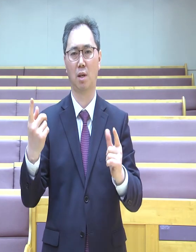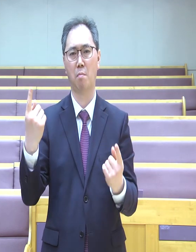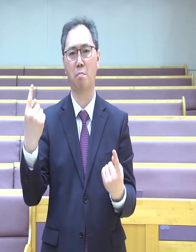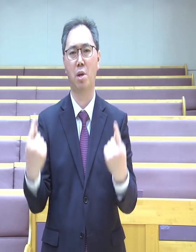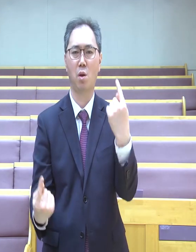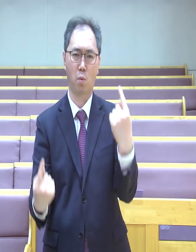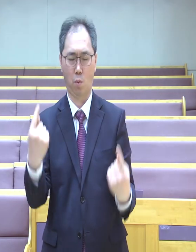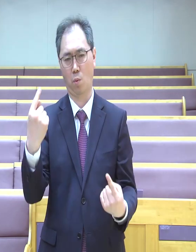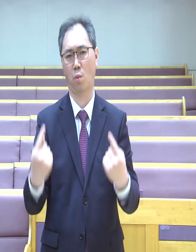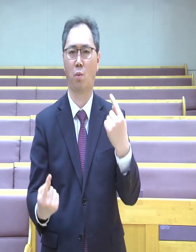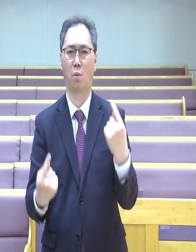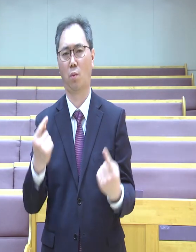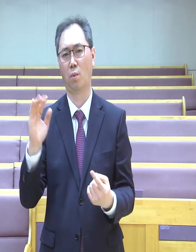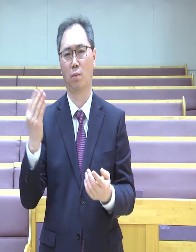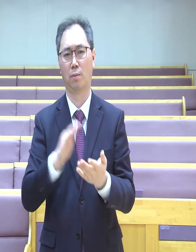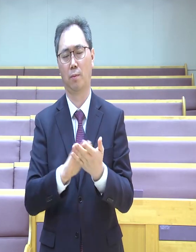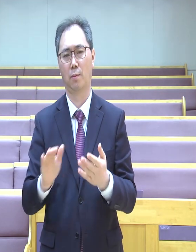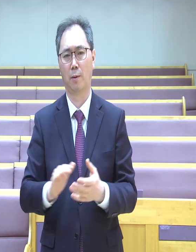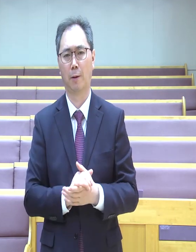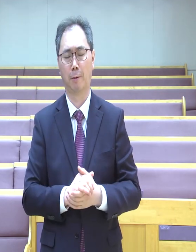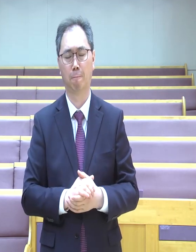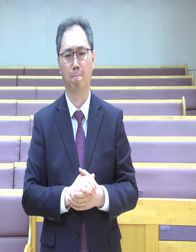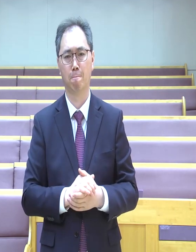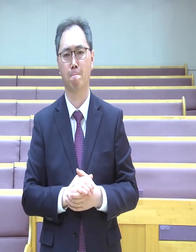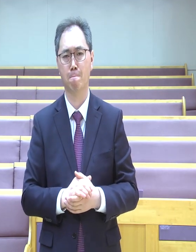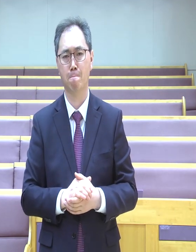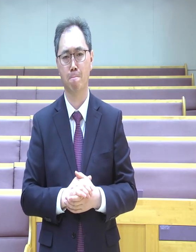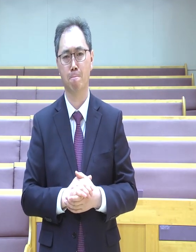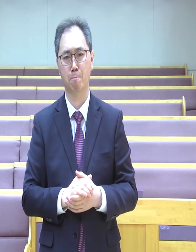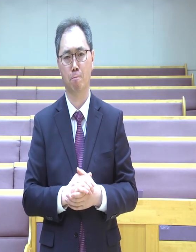큰 대조를 이루고 있습니다.